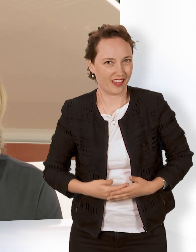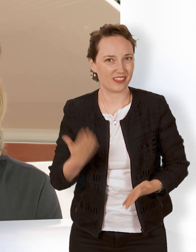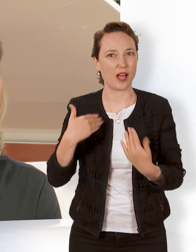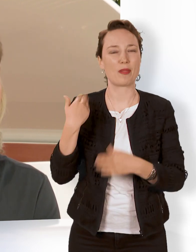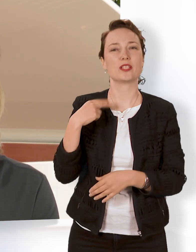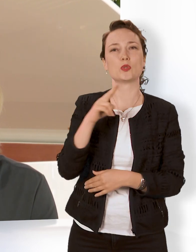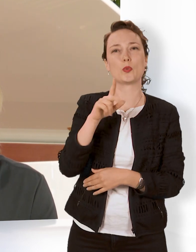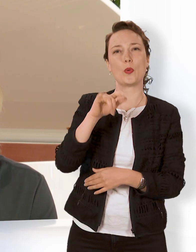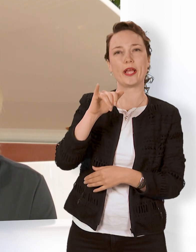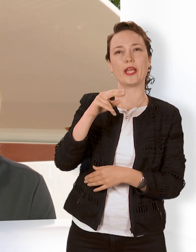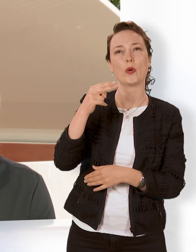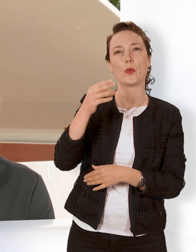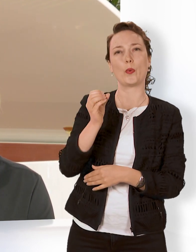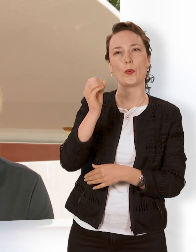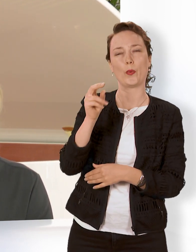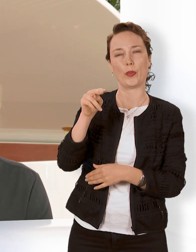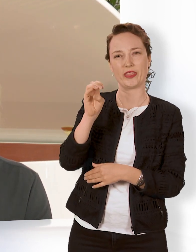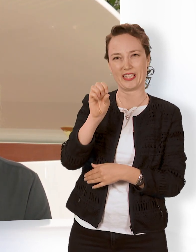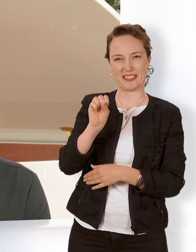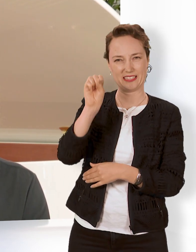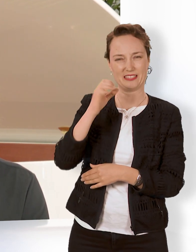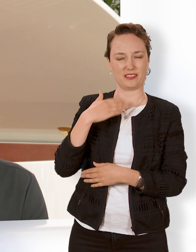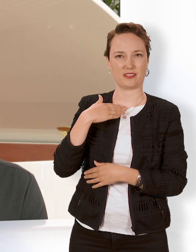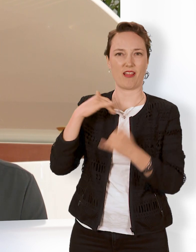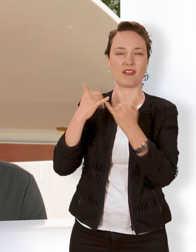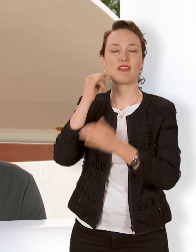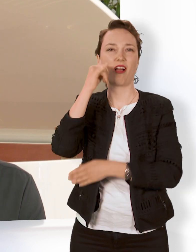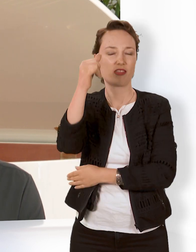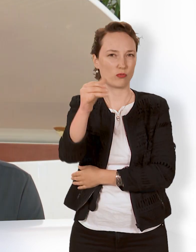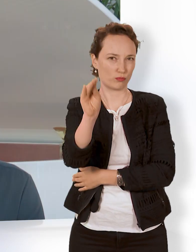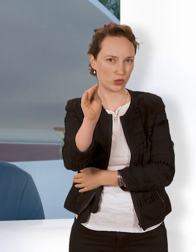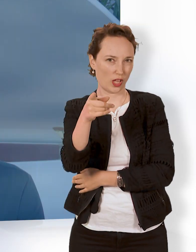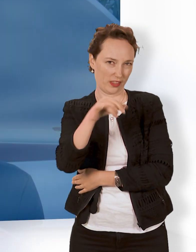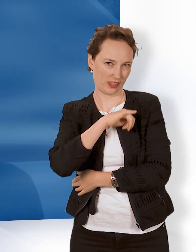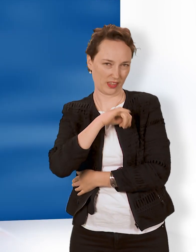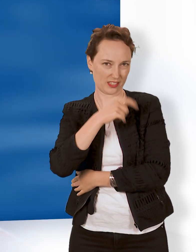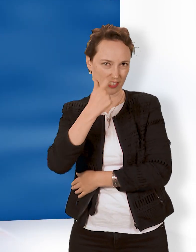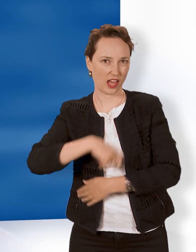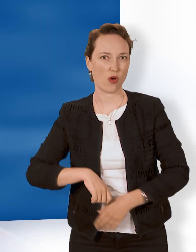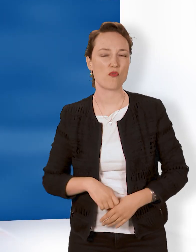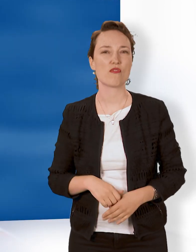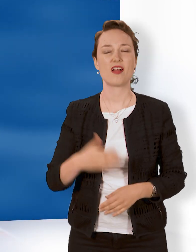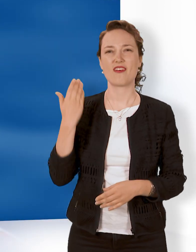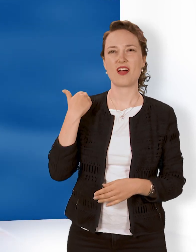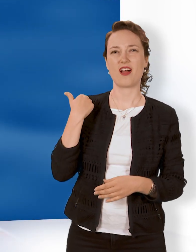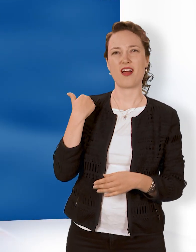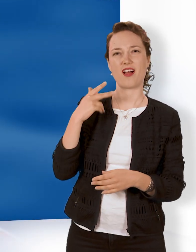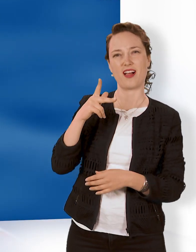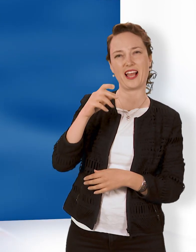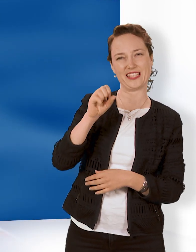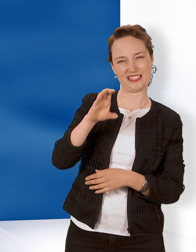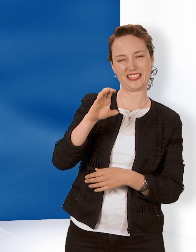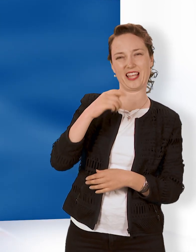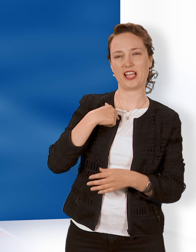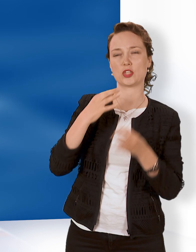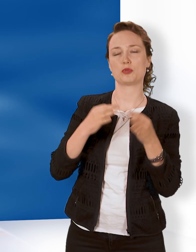wie der Uli Hoeneß bei meinen Eltern angerufen hat und hat Interesse bekundet, nachdem wir mit dem KSC gegen Bayern München gespielt